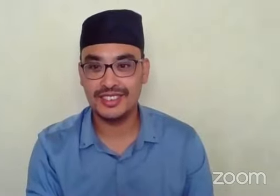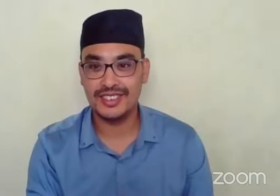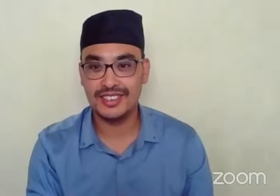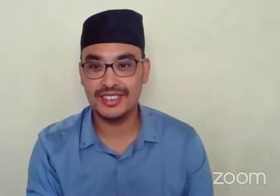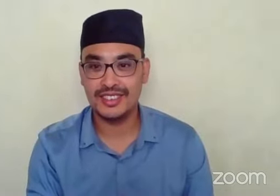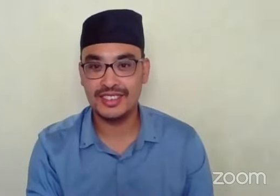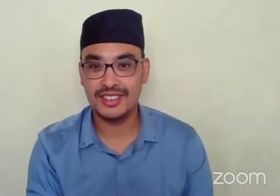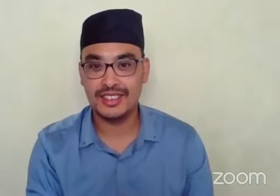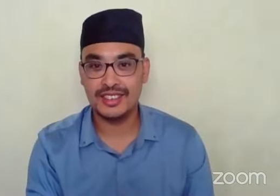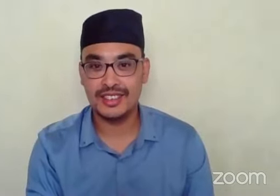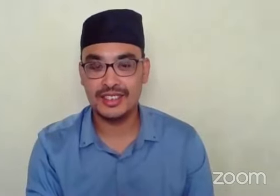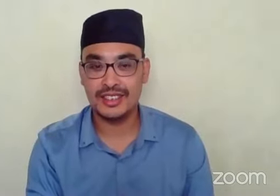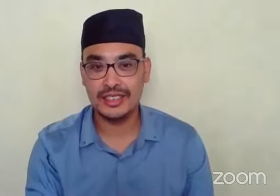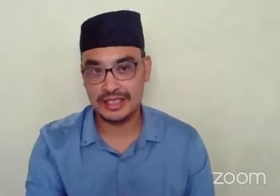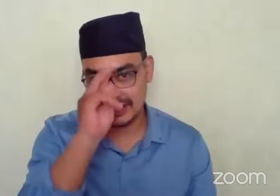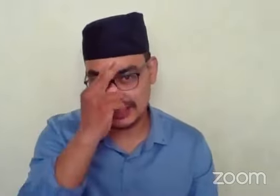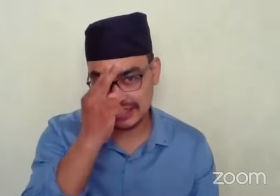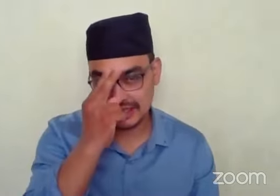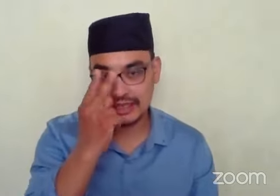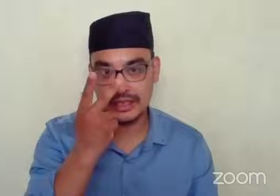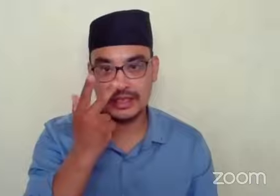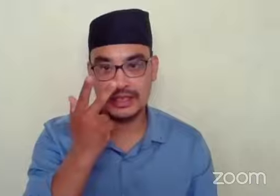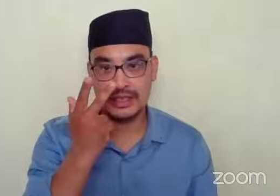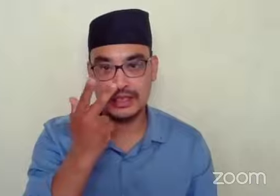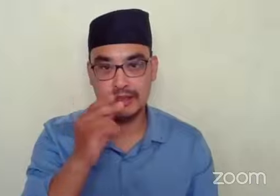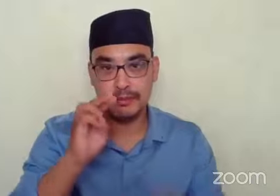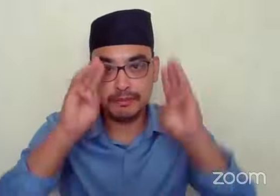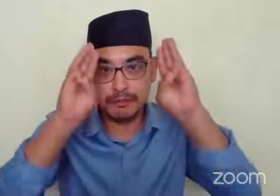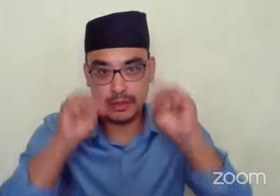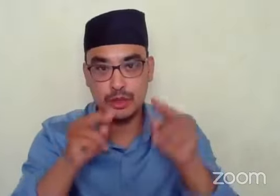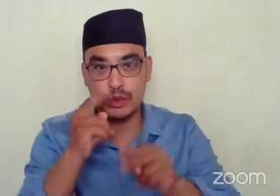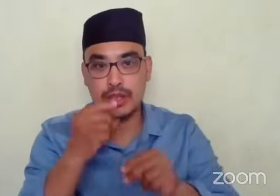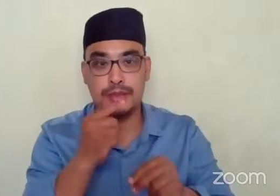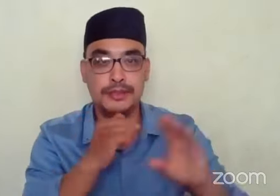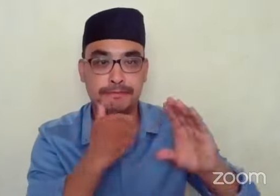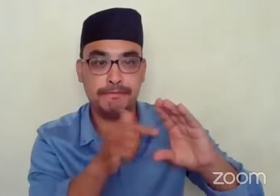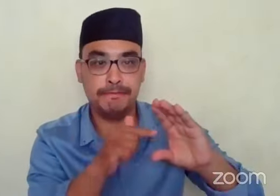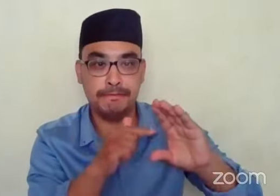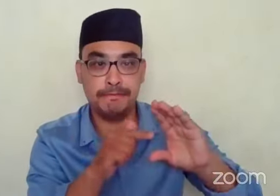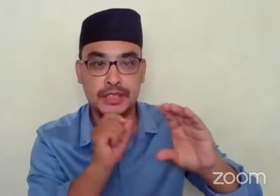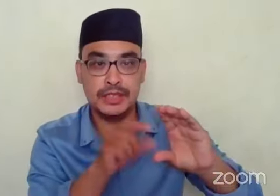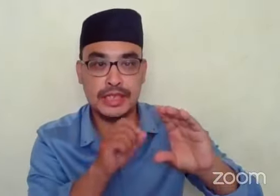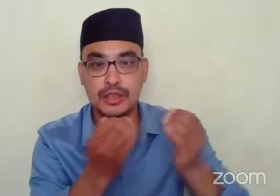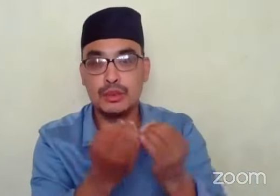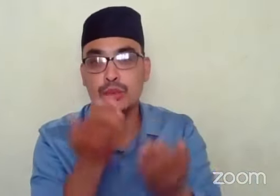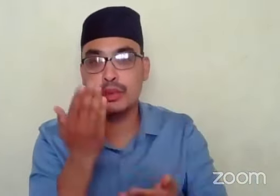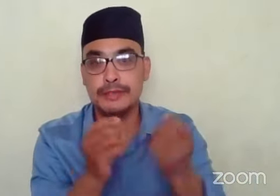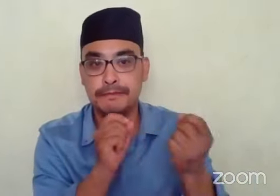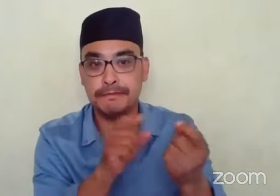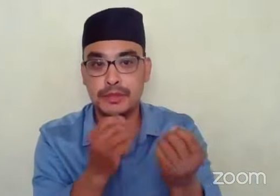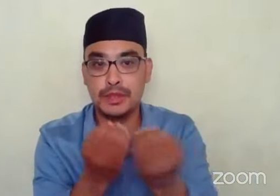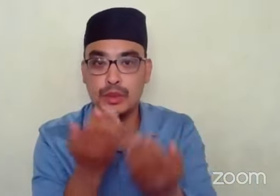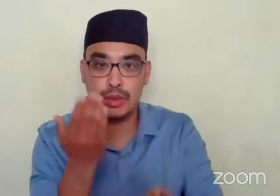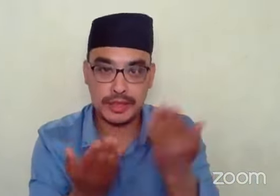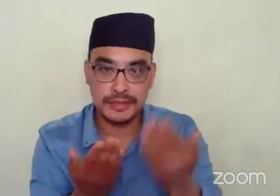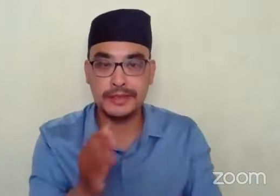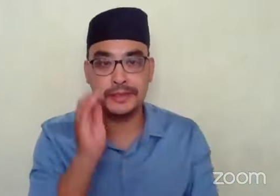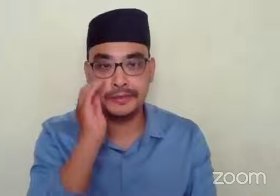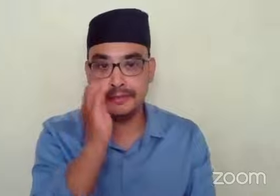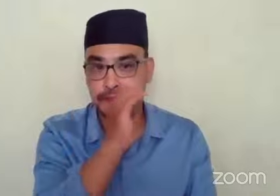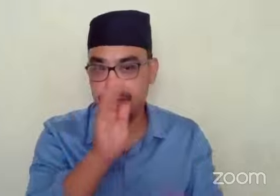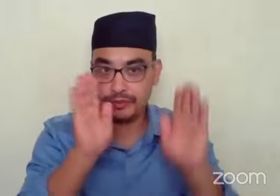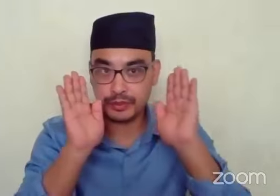हुन्छ अथवा सरिताजीले केही इम्पोर्टेन्ट कुरा रहेछ भने च्याटमा पनि राखिदिनु भयो हुन्छ. ल थ्याङ्क यू सो मच सरिताजी.